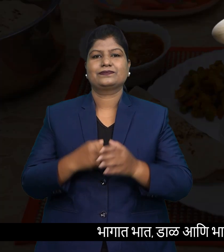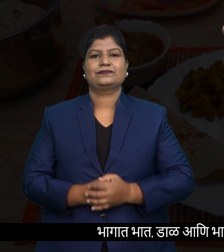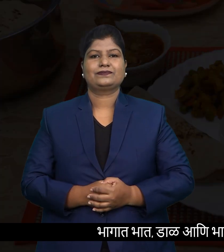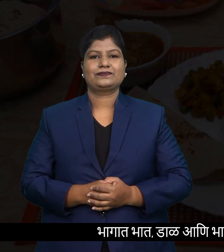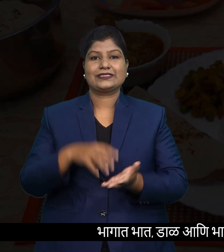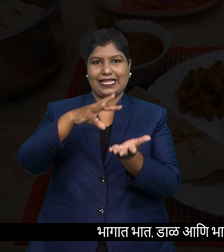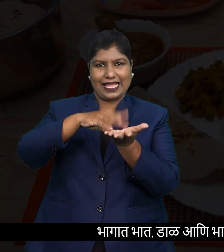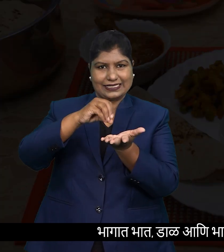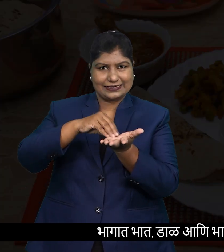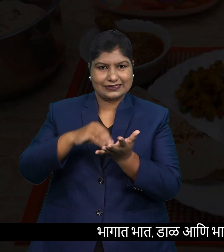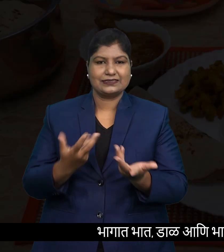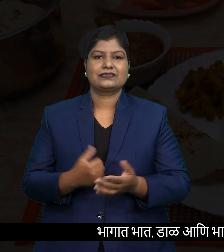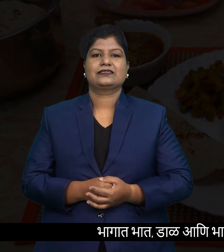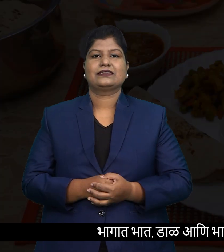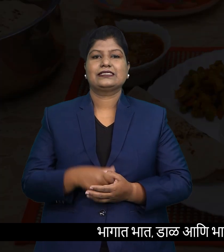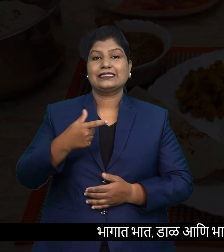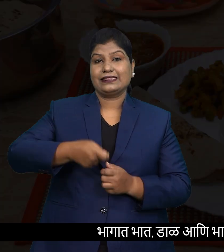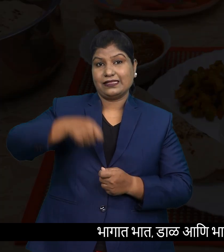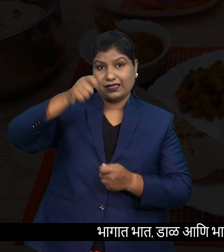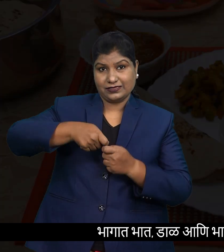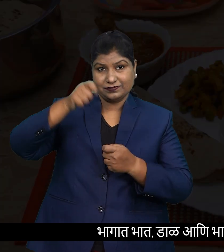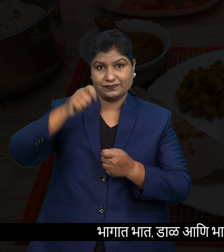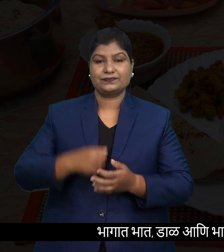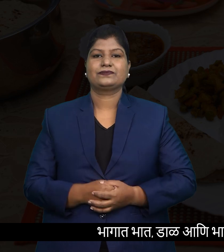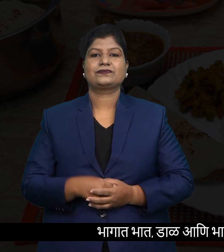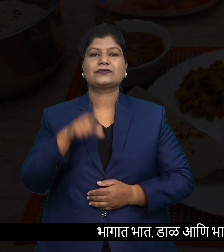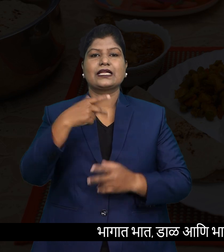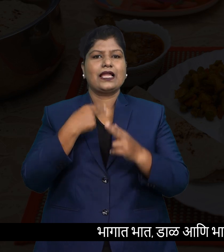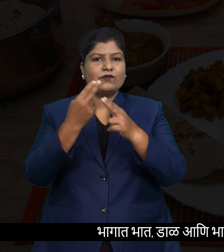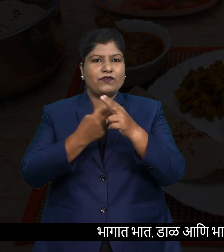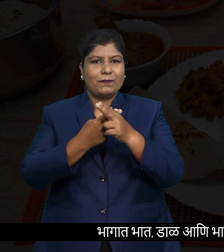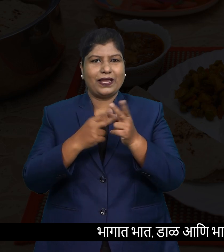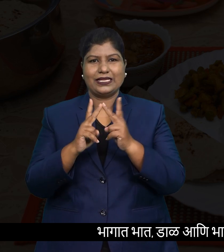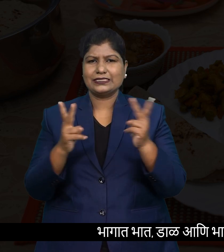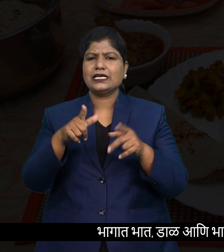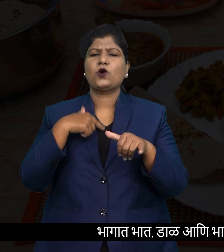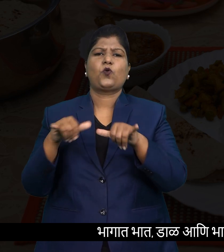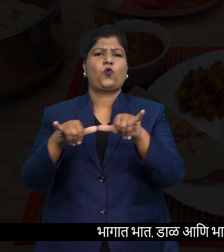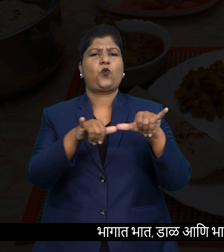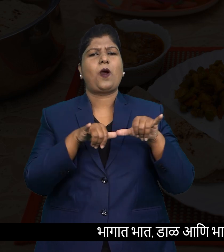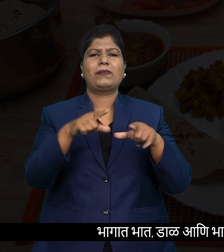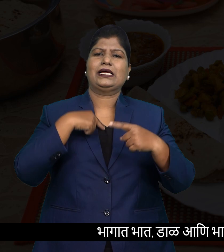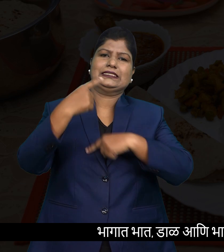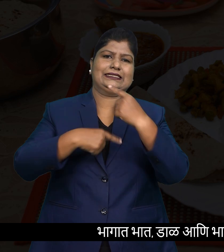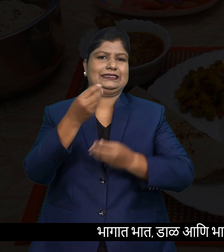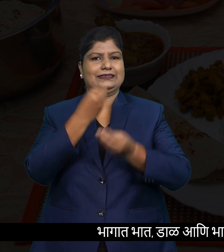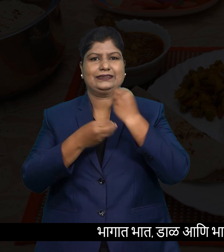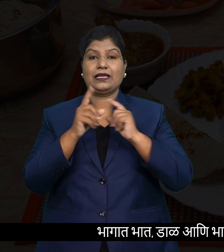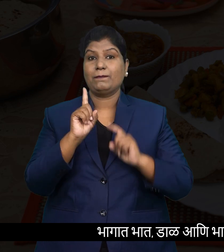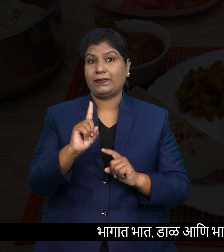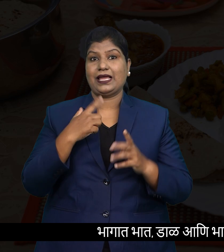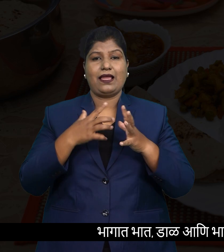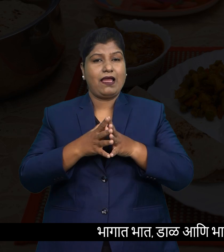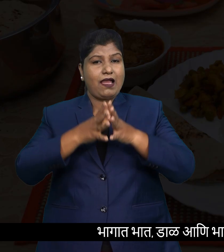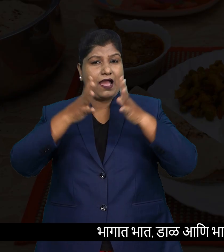मोठ्या भागात भात, डाळ आणि भाज्या यासारखे काही